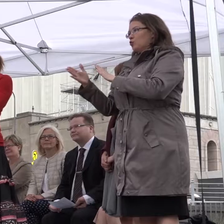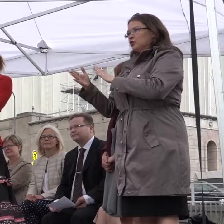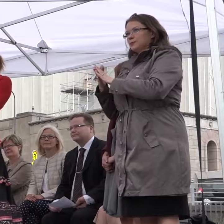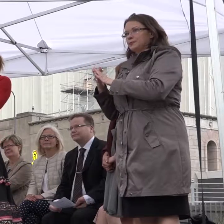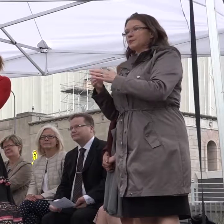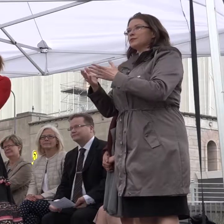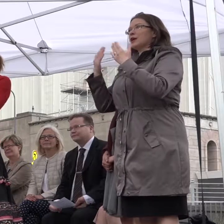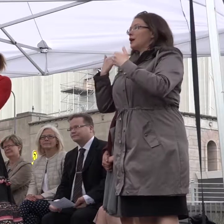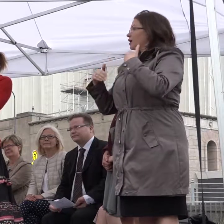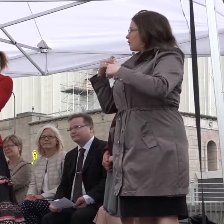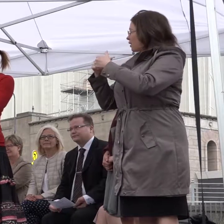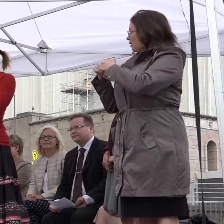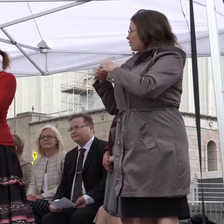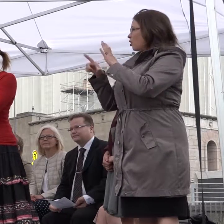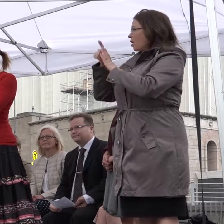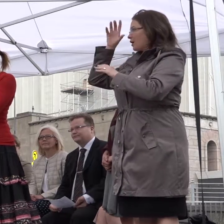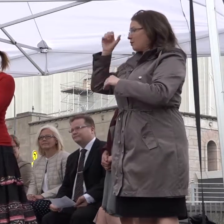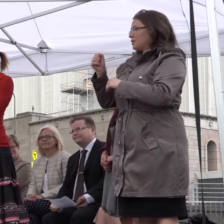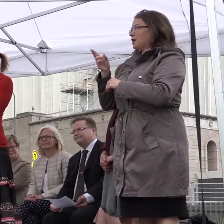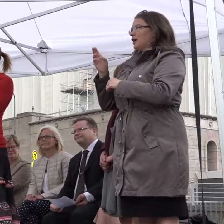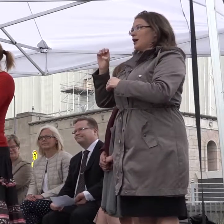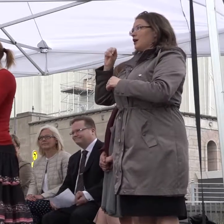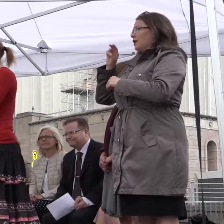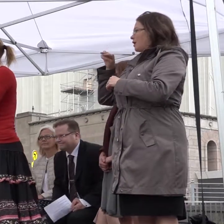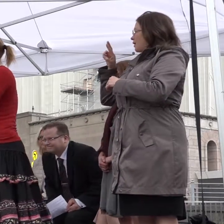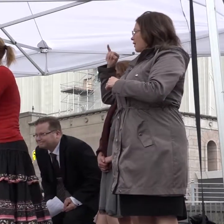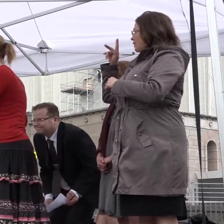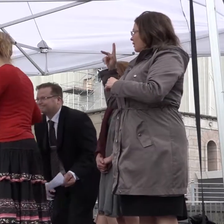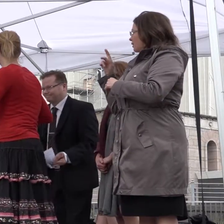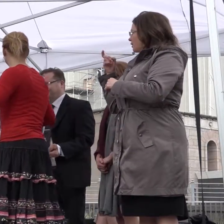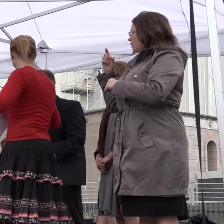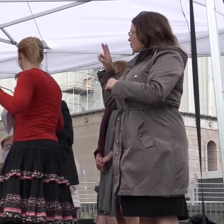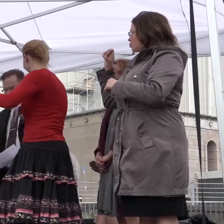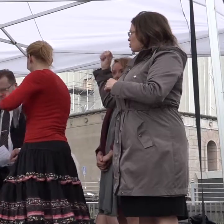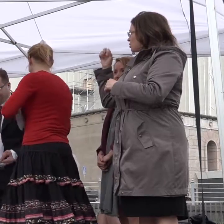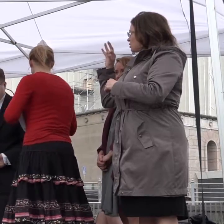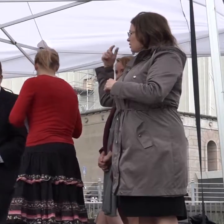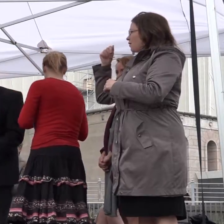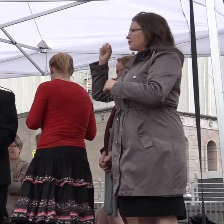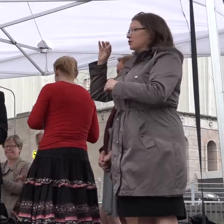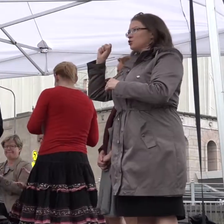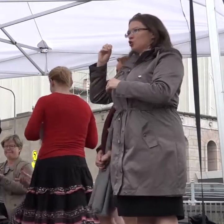Seuraavaksi Invalidiliiton lakimies Henrik Gustafsson. Tervetuloa, Henrik.